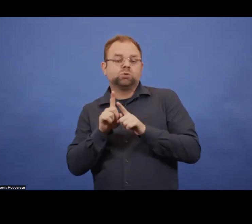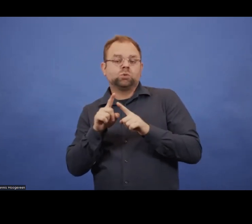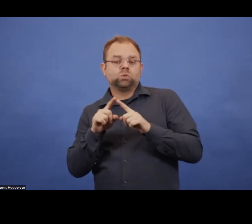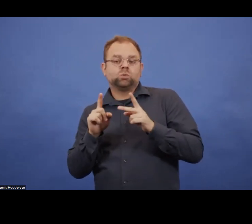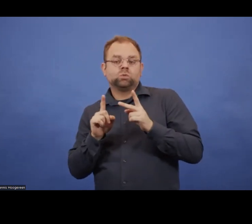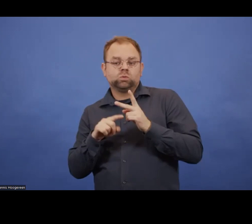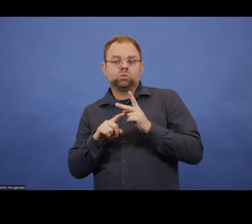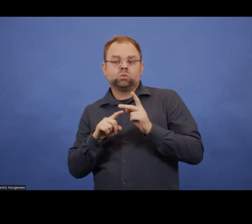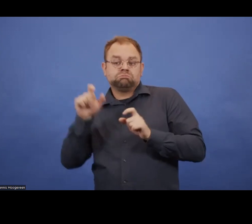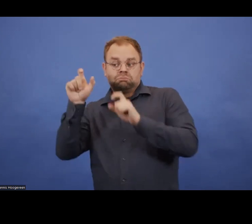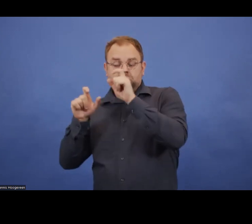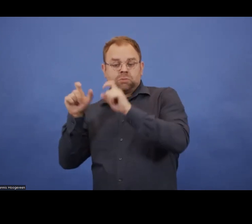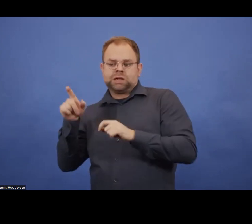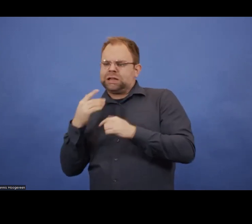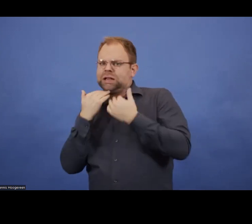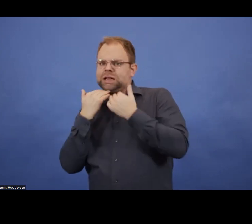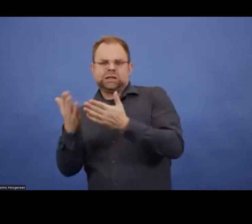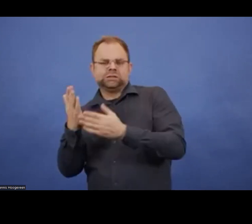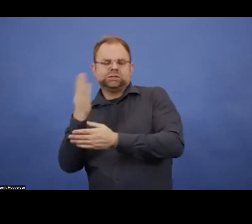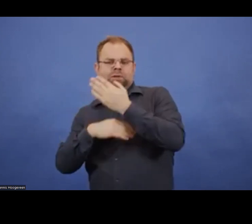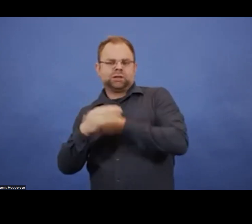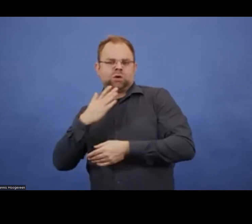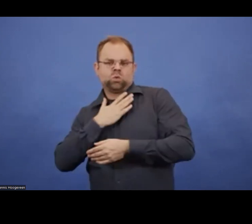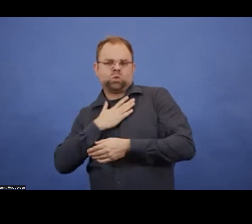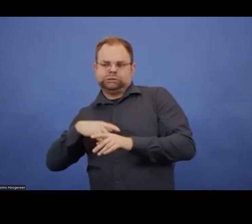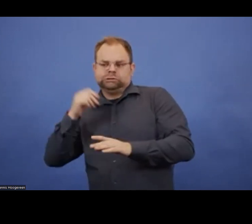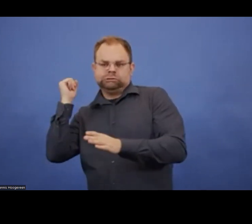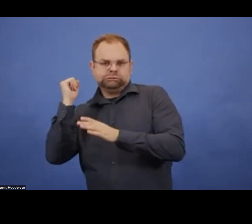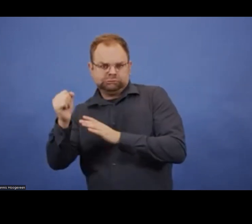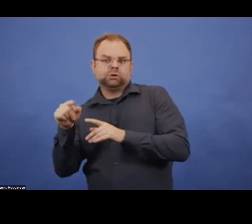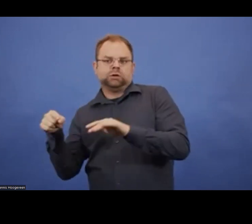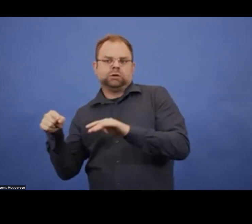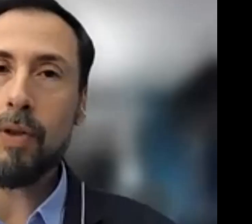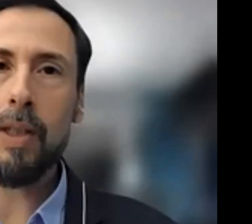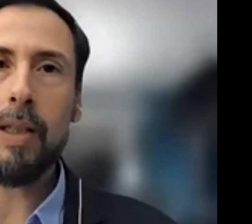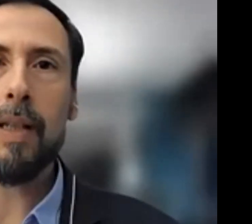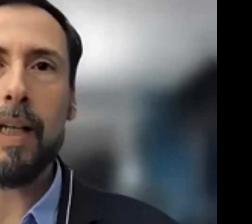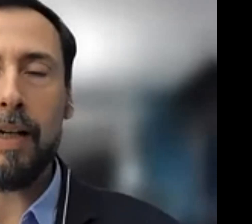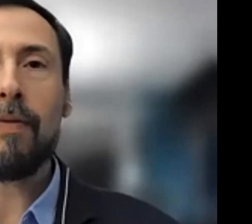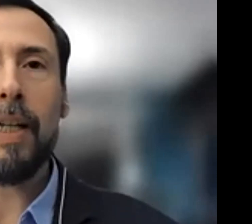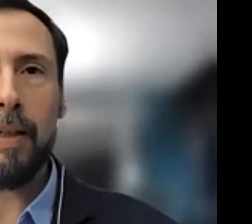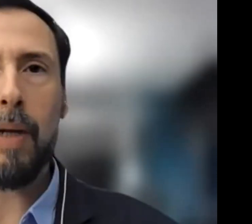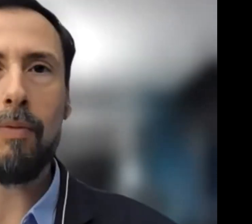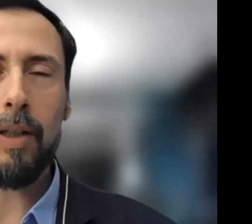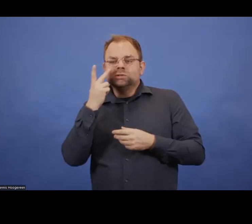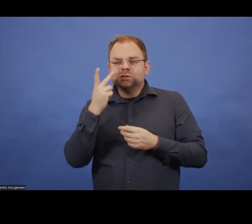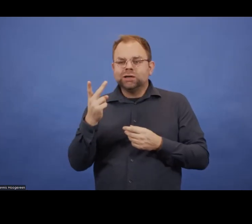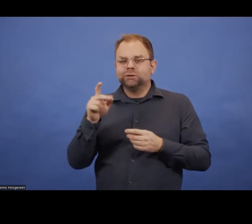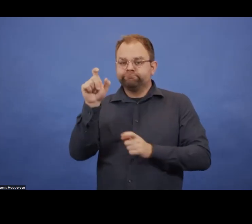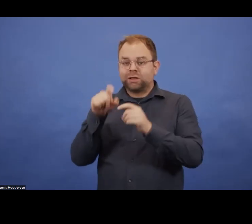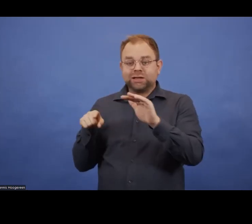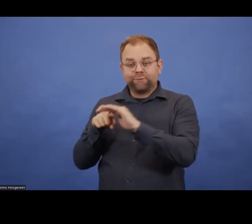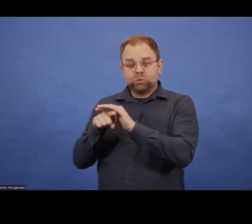que pasa a los refugiados con discapacidad, a los que les gustaría pedir asilos